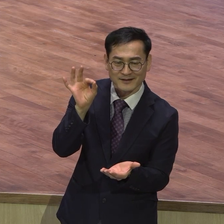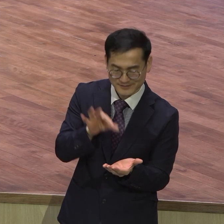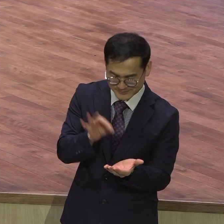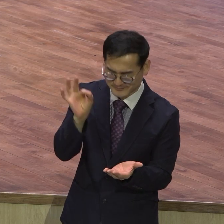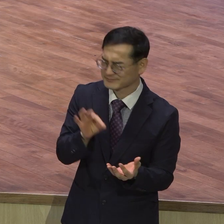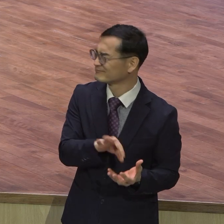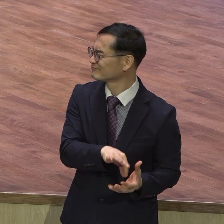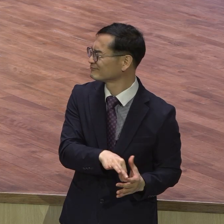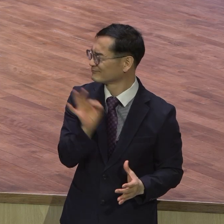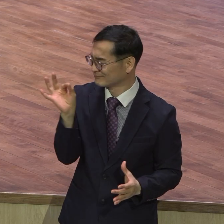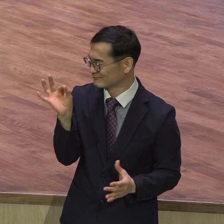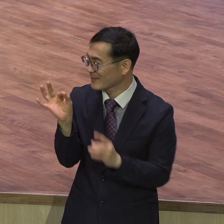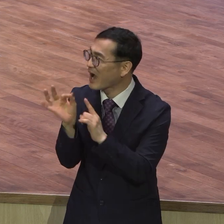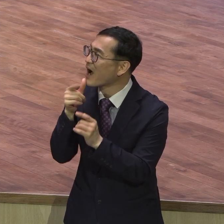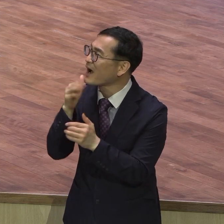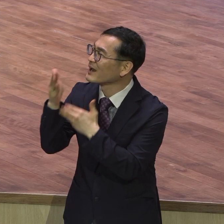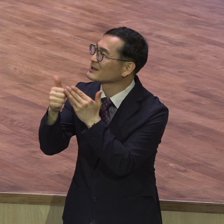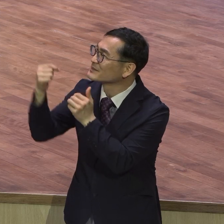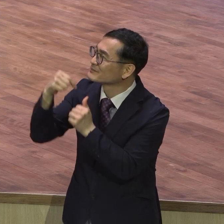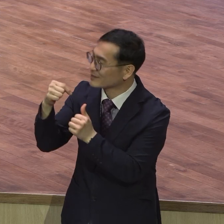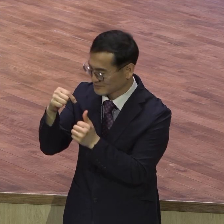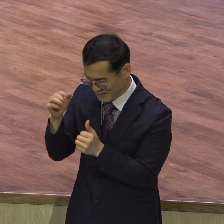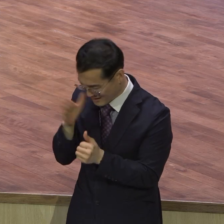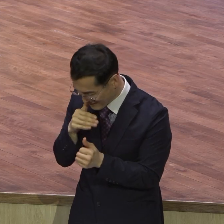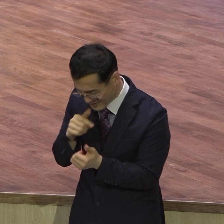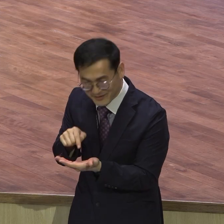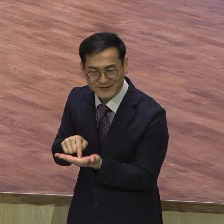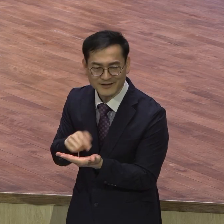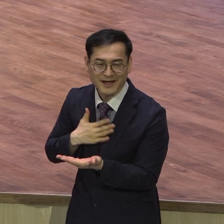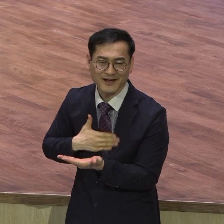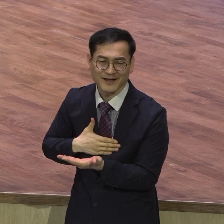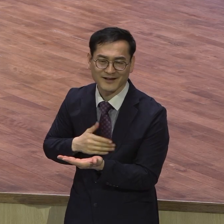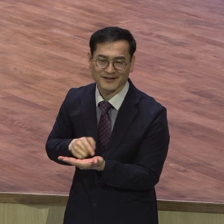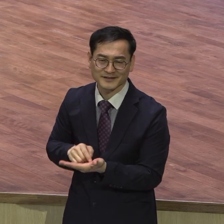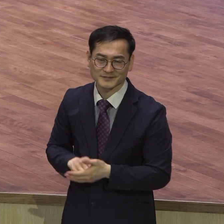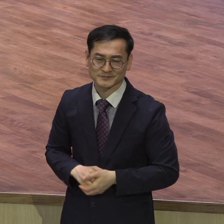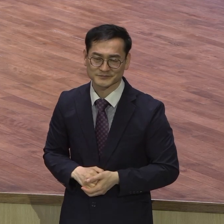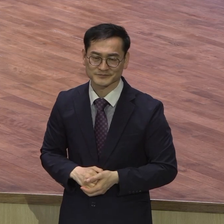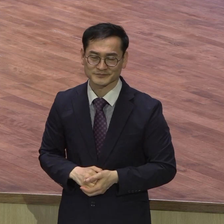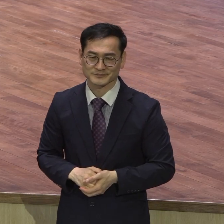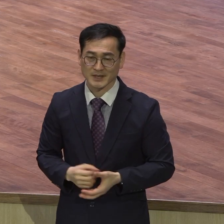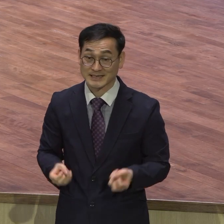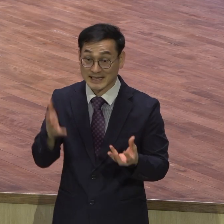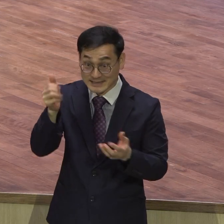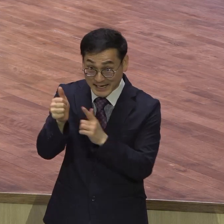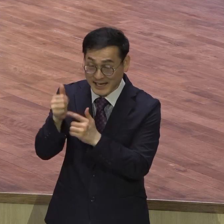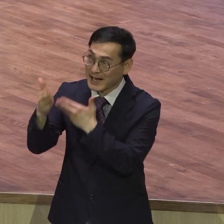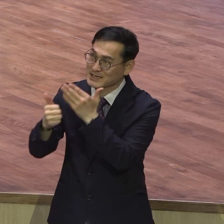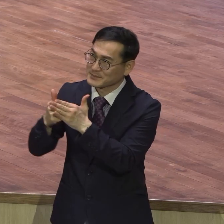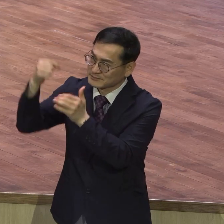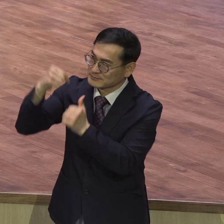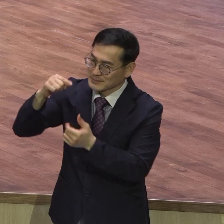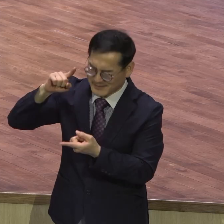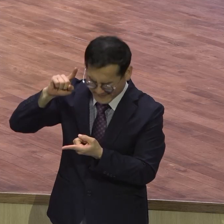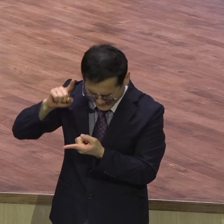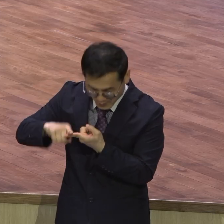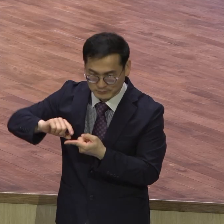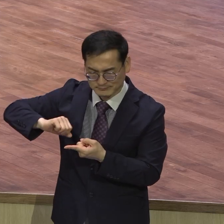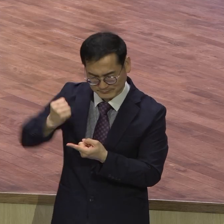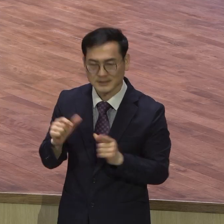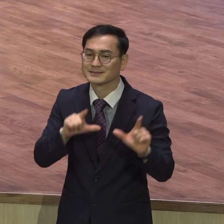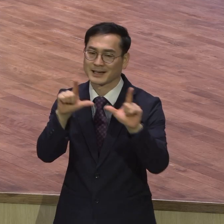제사장에게 이렇게 자사장은 전적으로 하나님의 뜻을 따라 사는